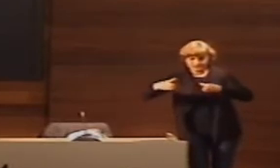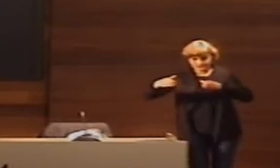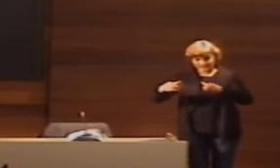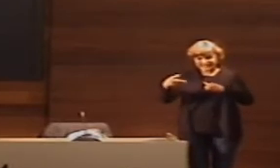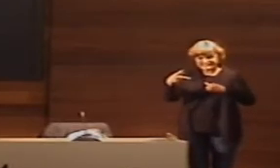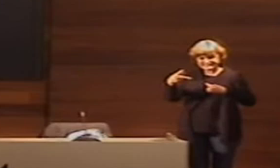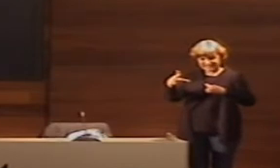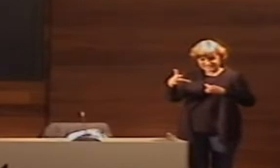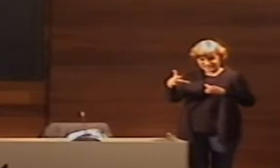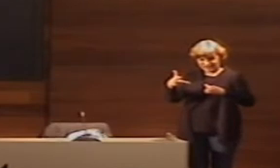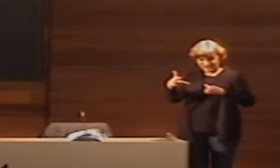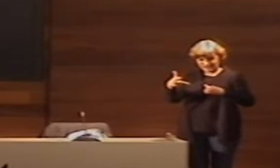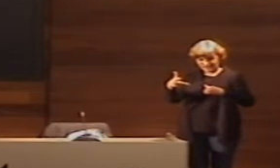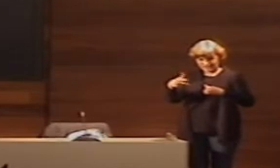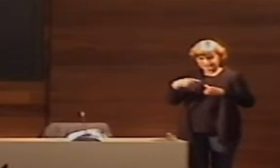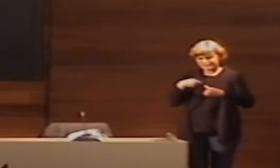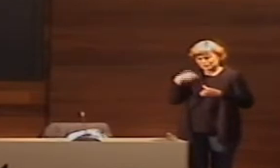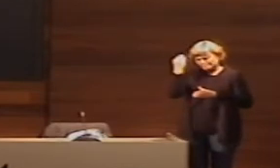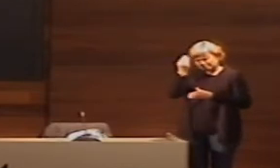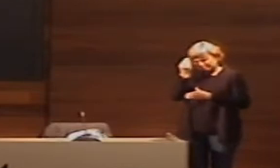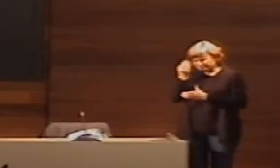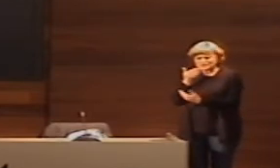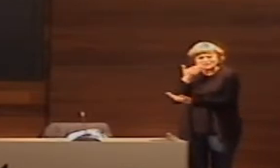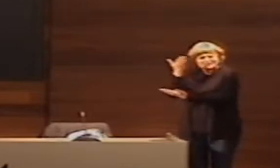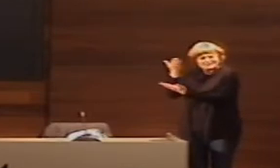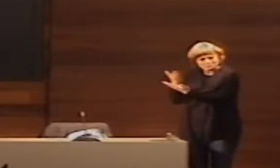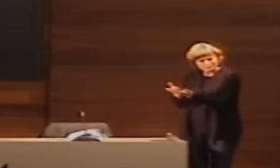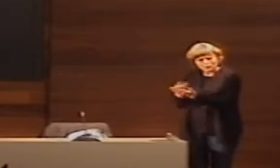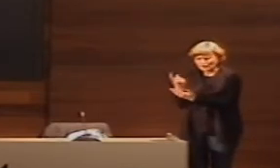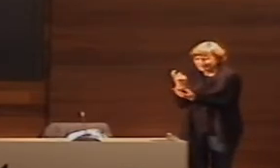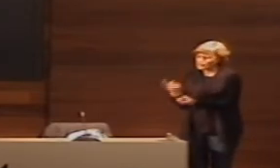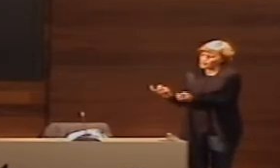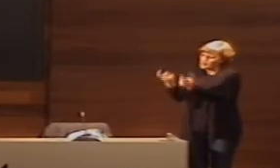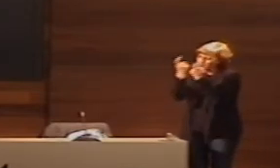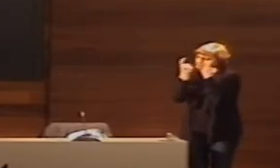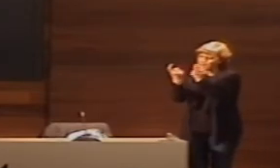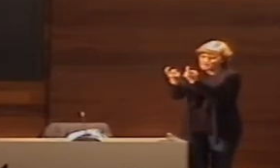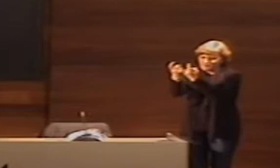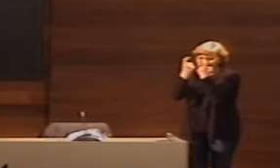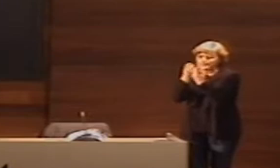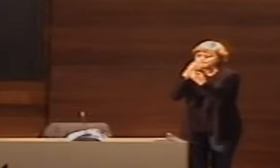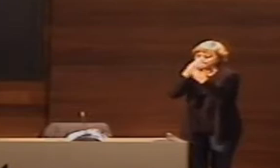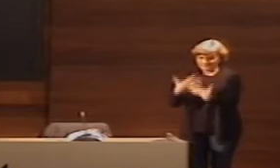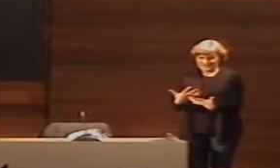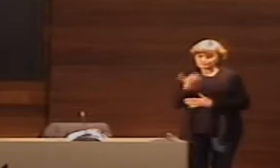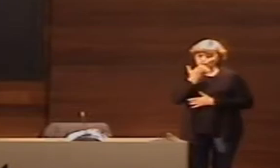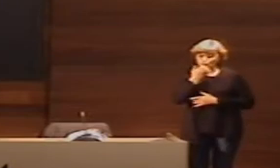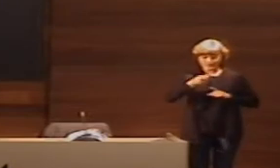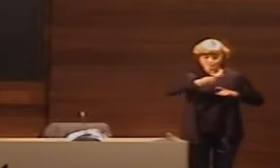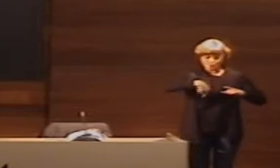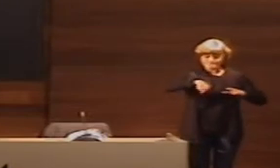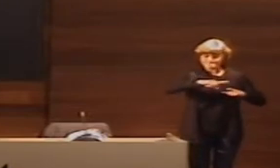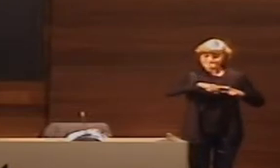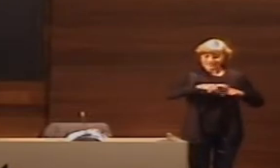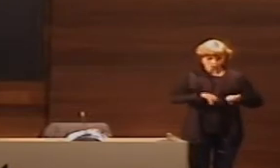Entonces, pues yo creo que también necesitábamos una información adecuada para saber cómo hay que reciclar un plato que se me rompe. No sé si es de